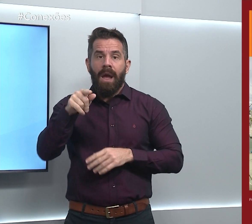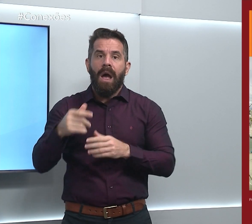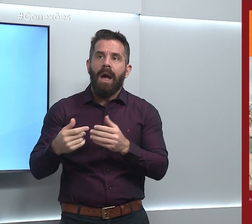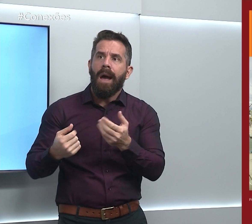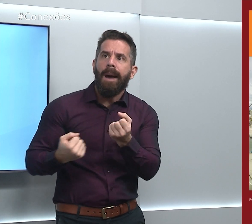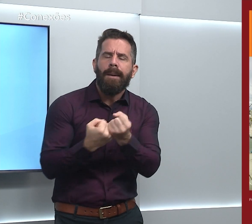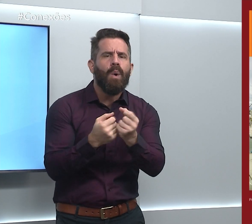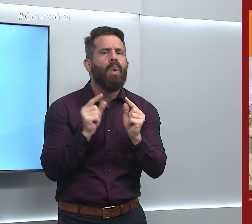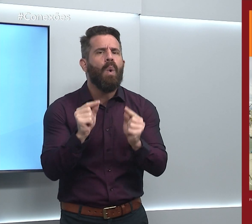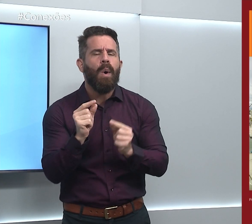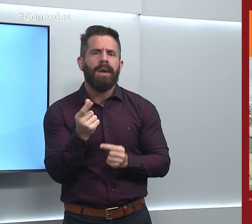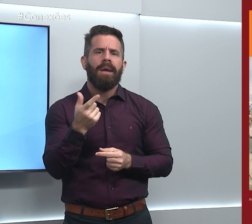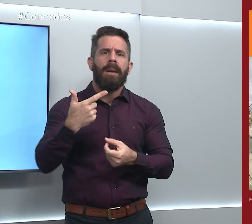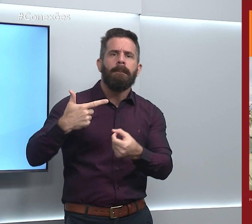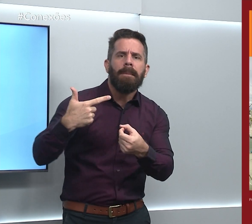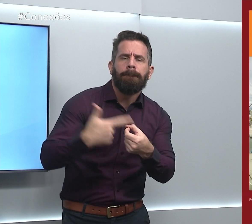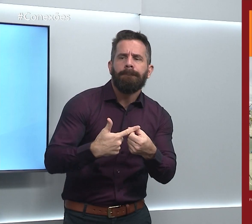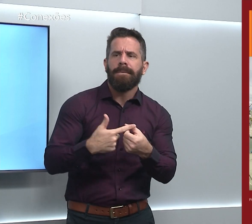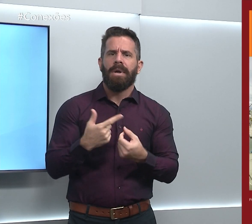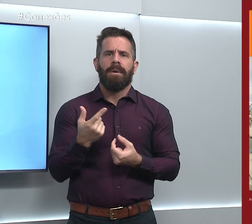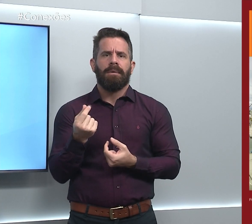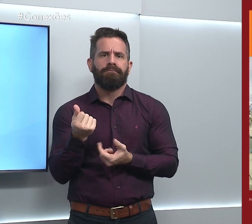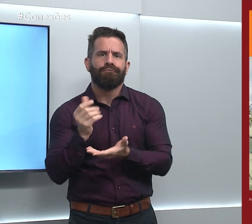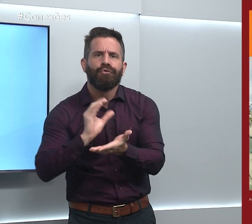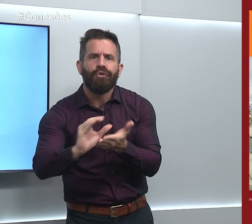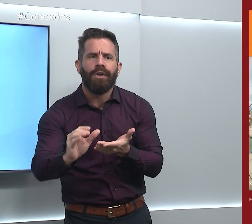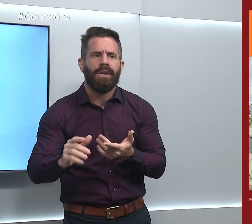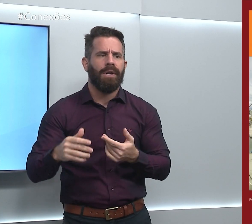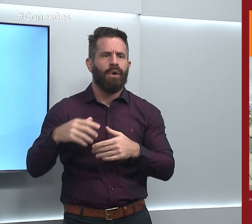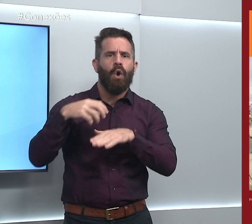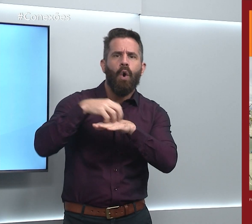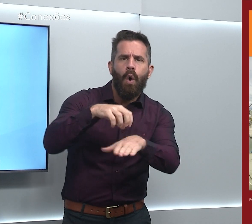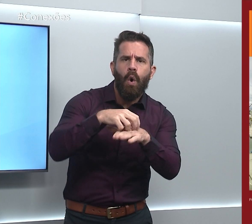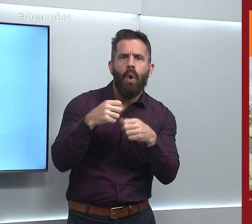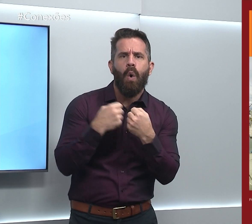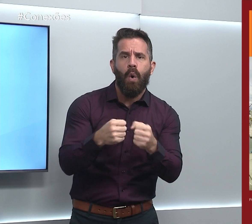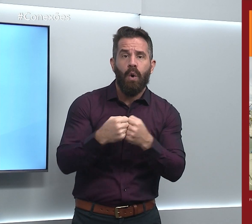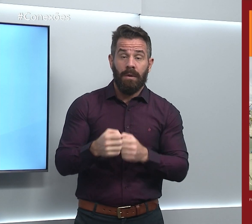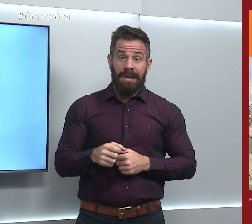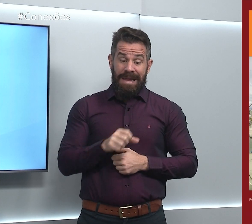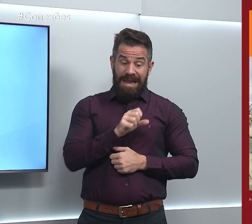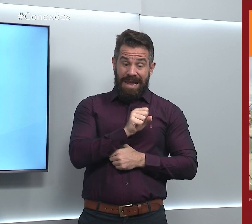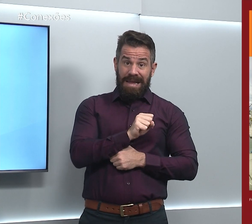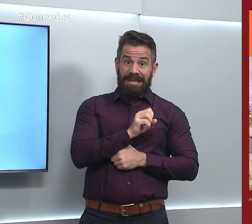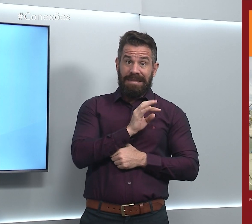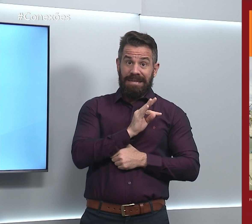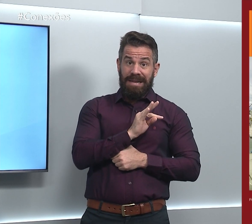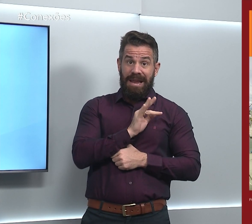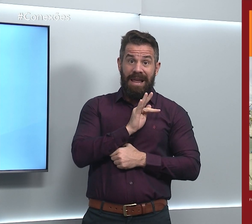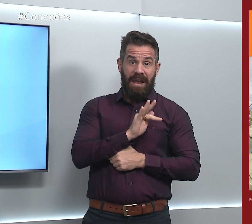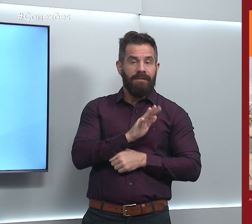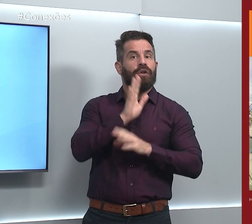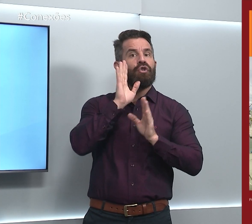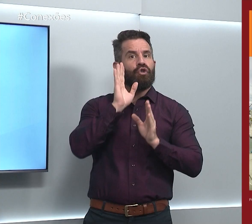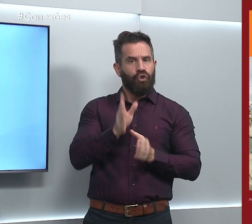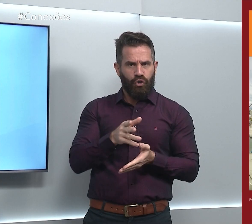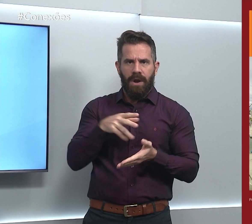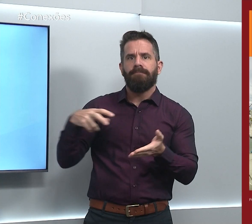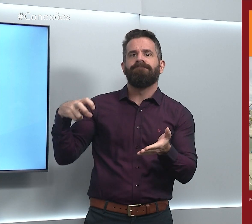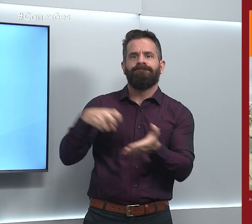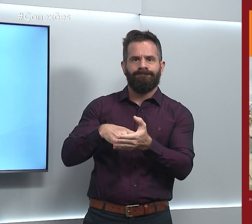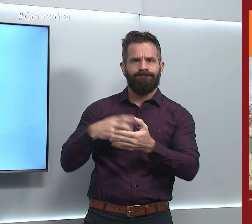Brasília. Bom, e até o momento, o STF já condenou 371 pessoas, das mais de